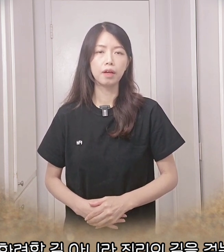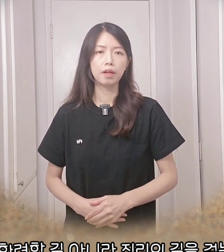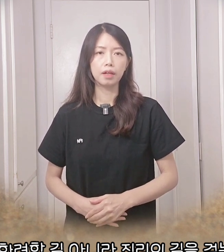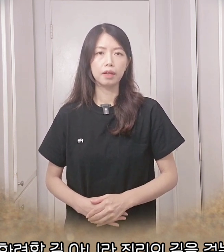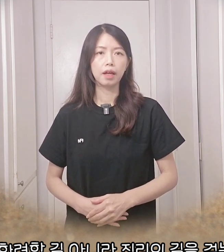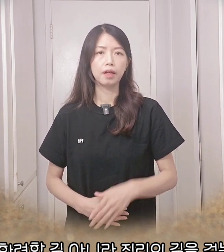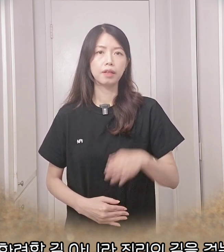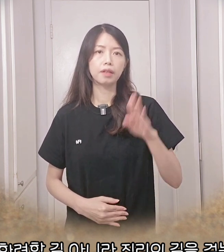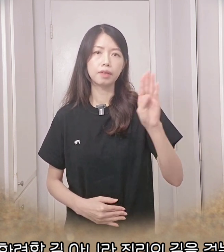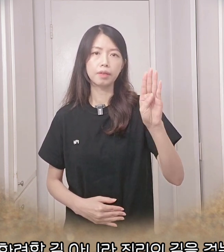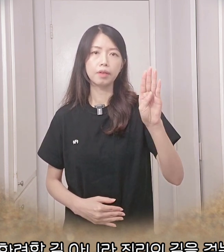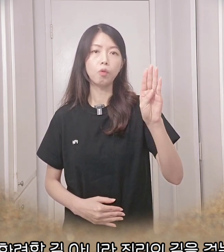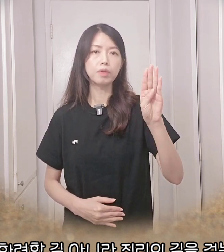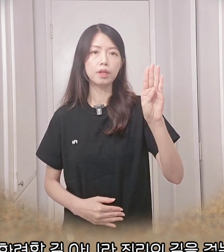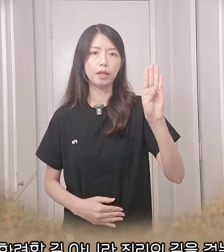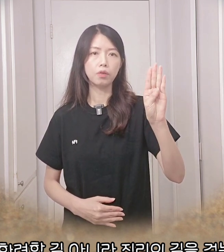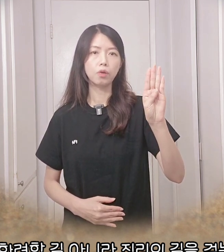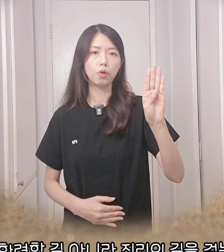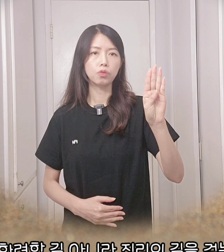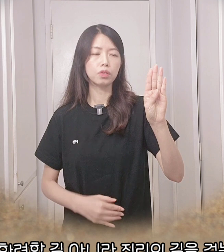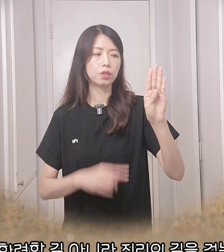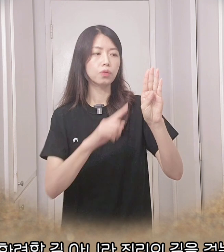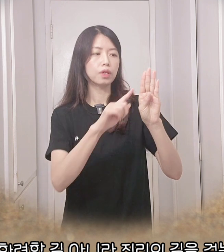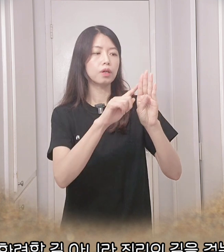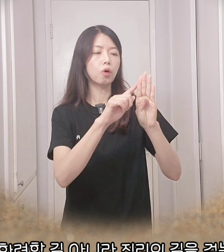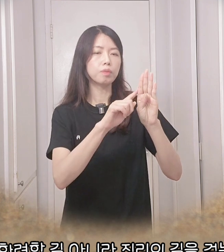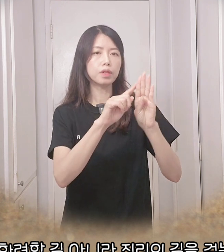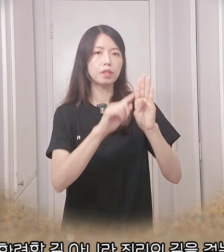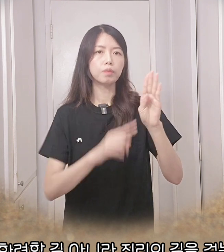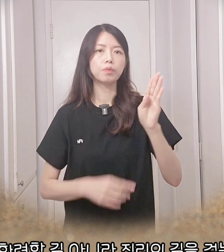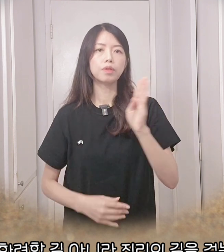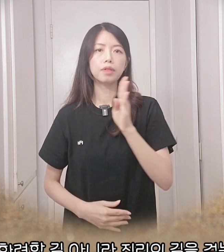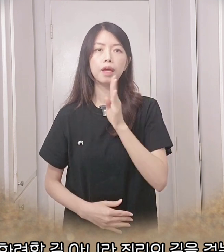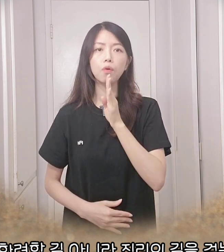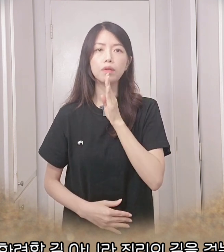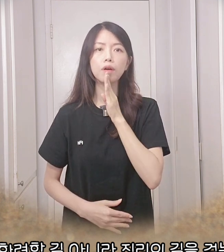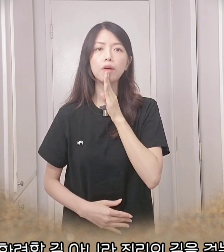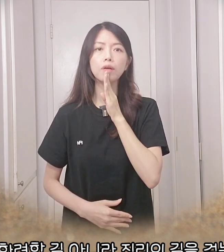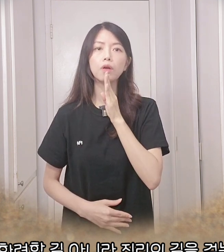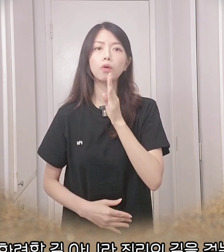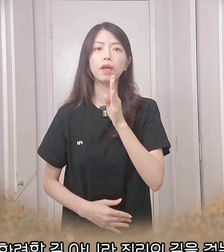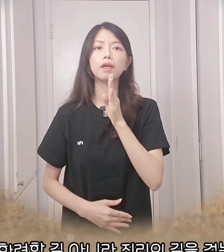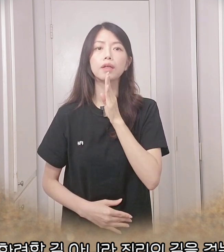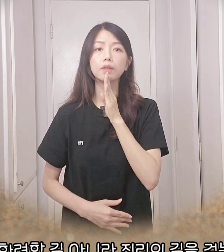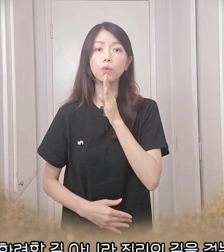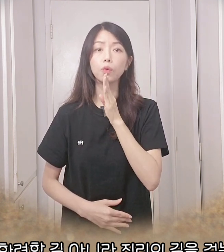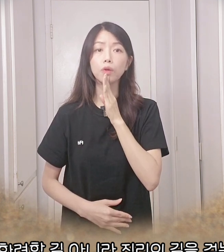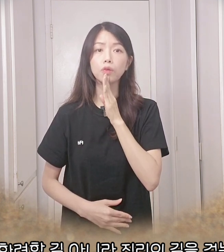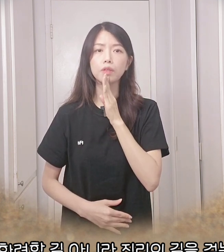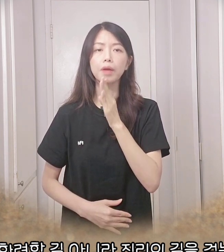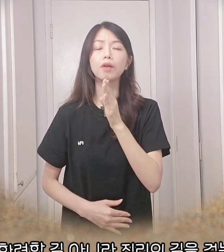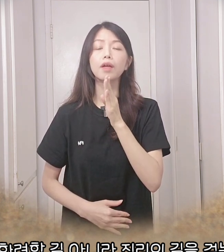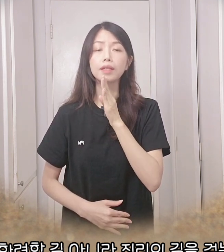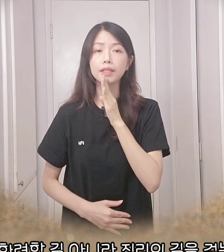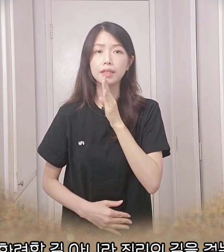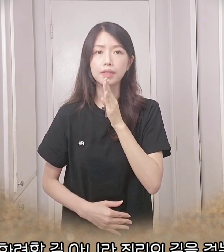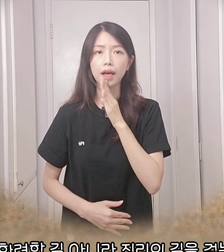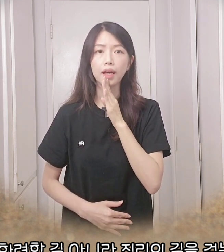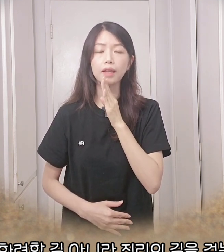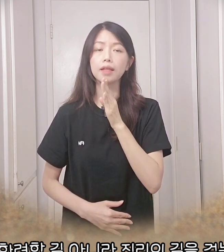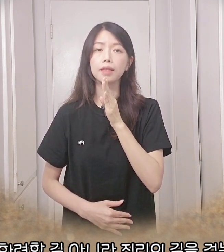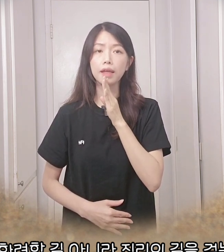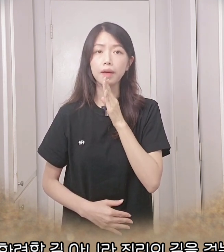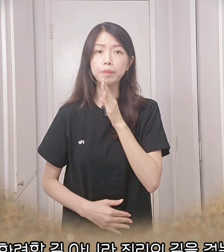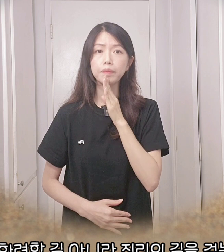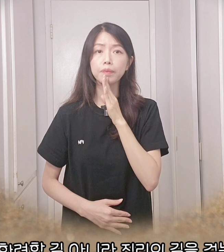되는데요. 일단 엄지를 안으로 넣어주시고 이 검지 있는 부분을 세워서 턱에 똑똑 쳐주시면